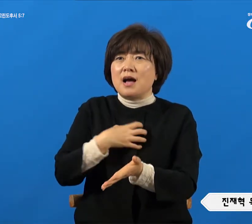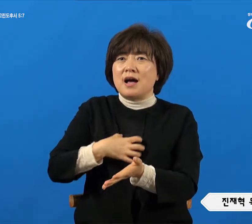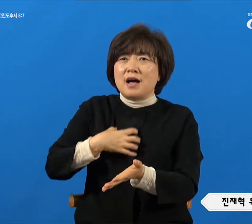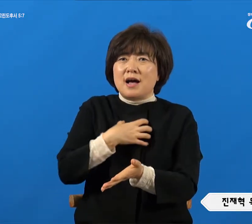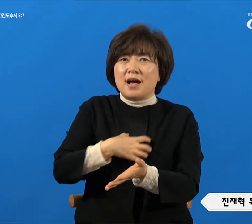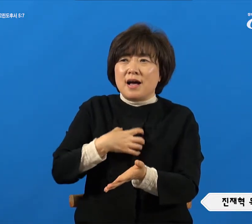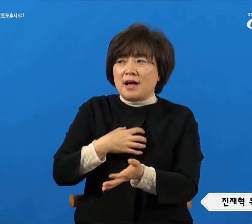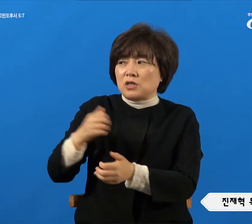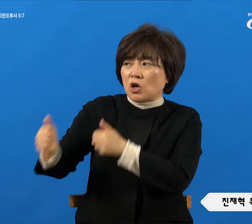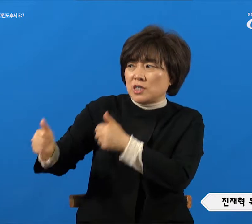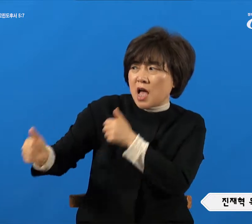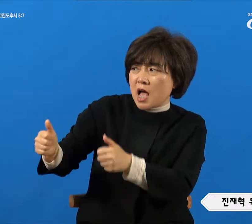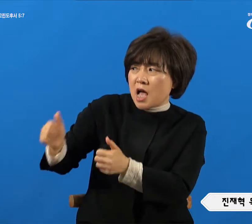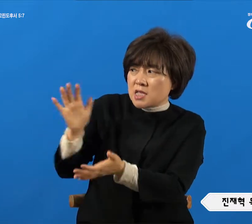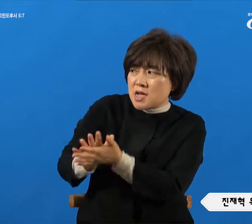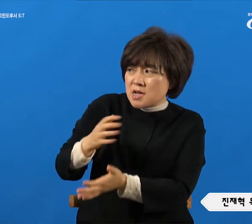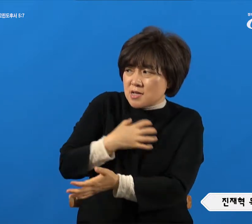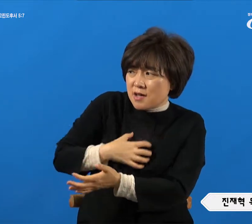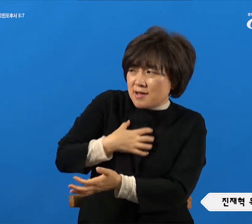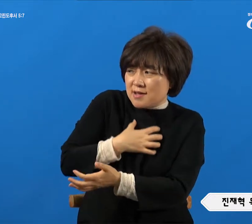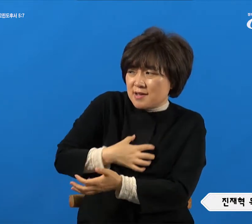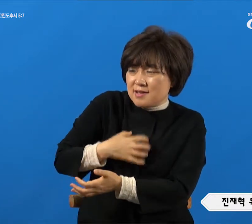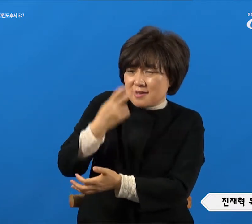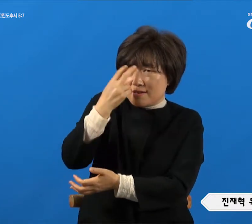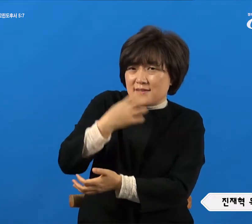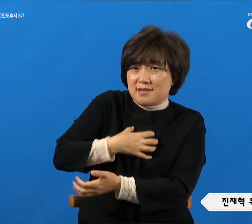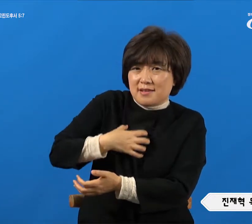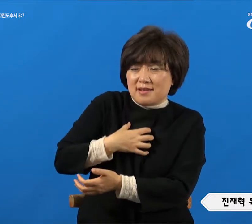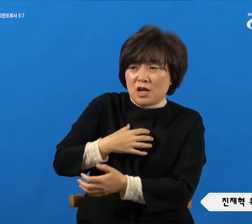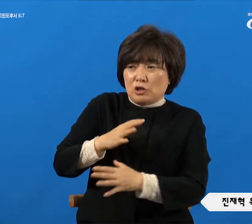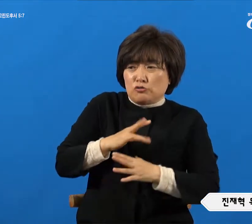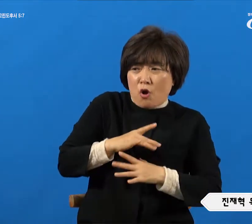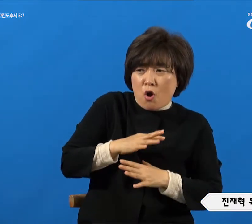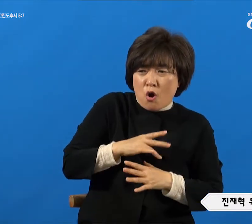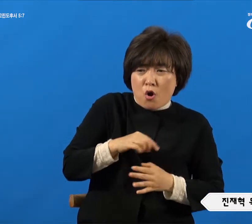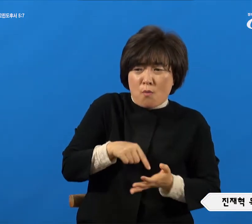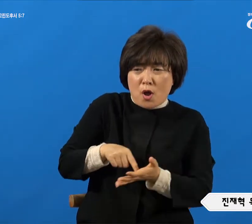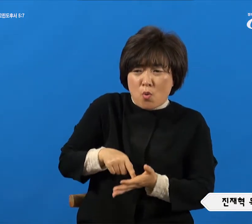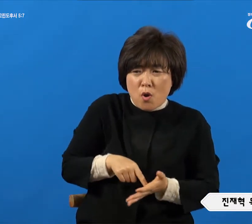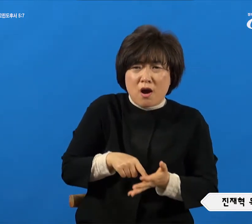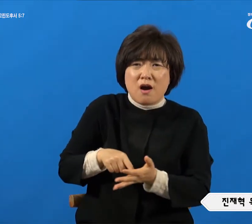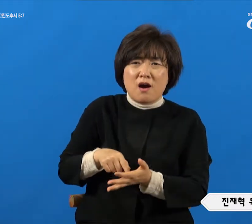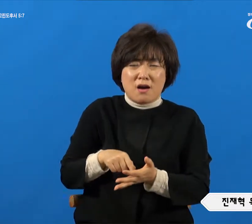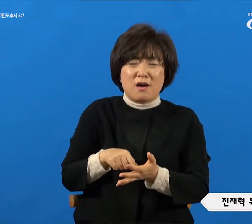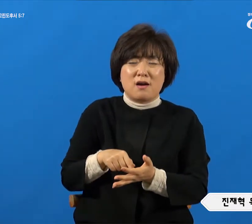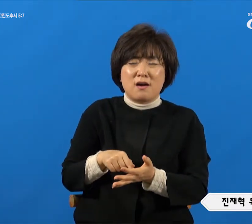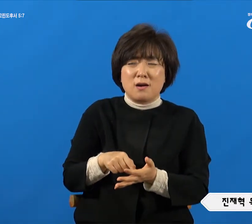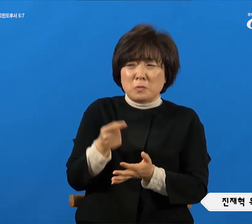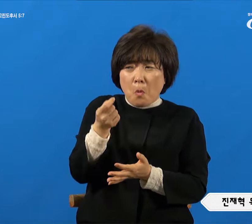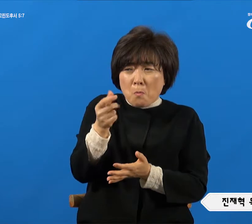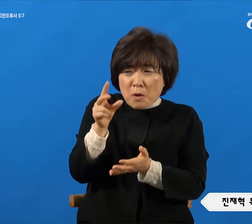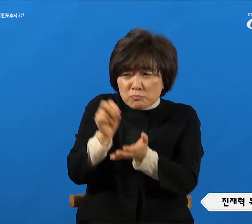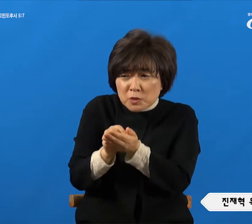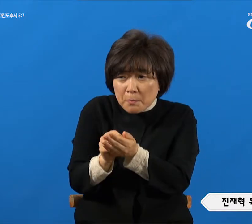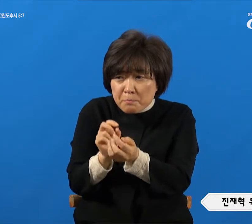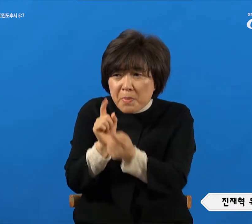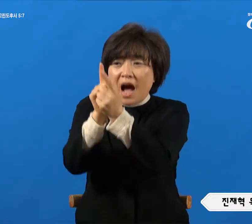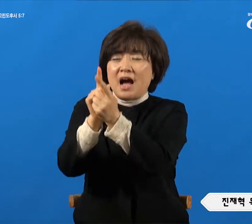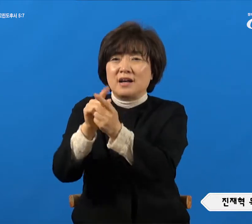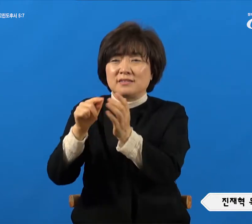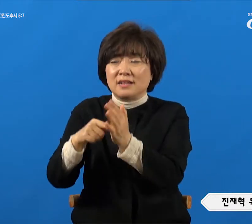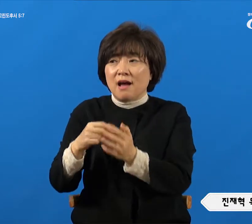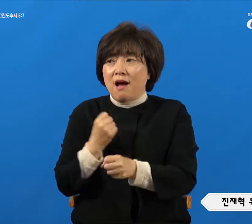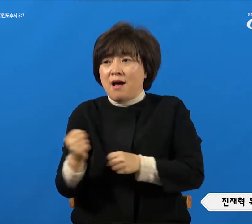몸부림칩니다. 경쟁 가운데 걱정과 염려가 있습니다. 두려움과 외로움 가운데 조그만 문제